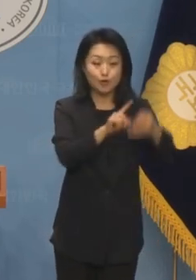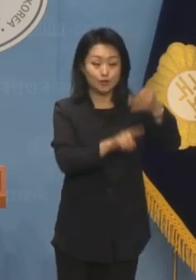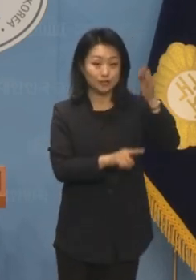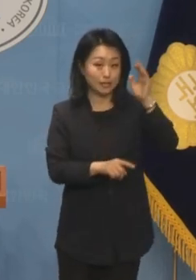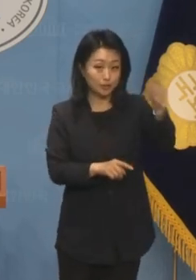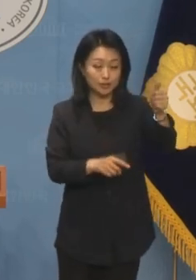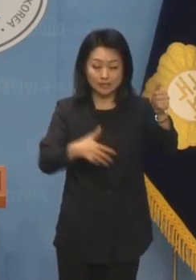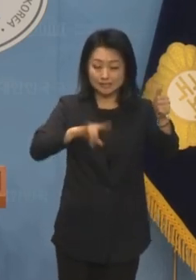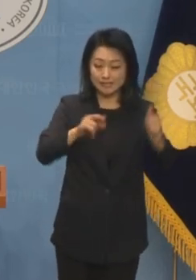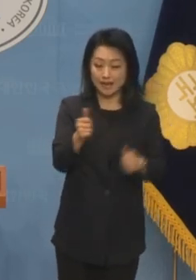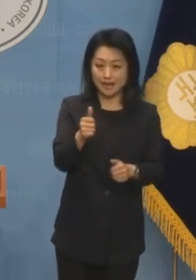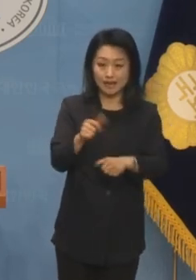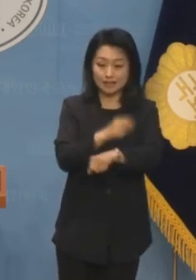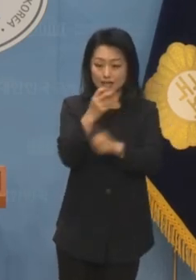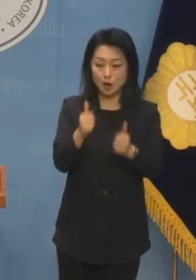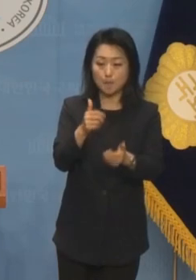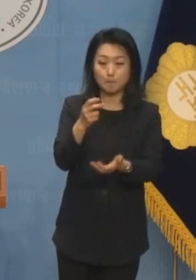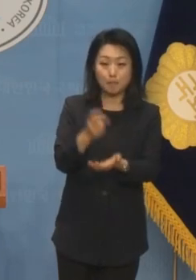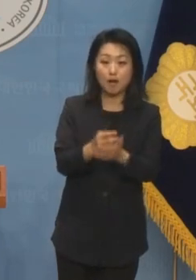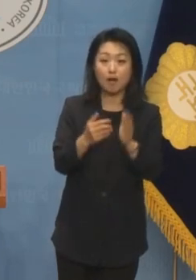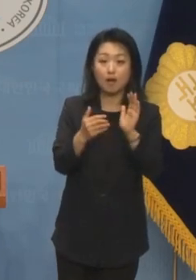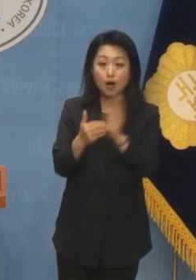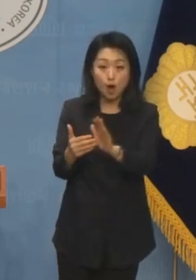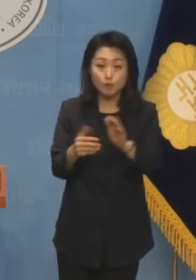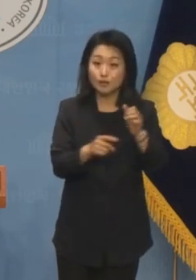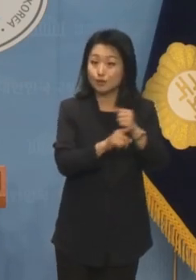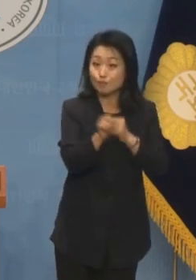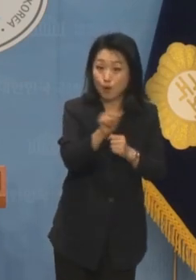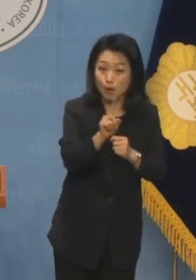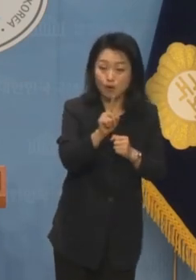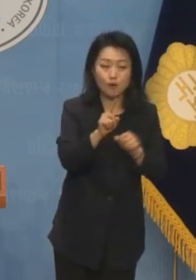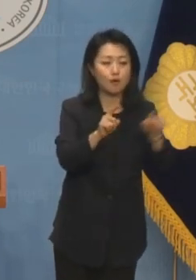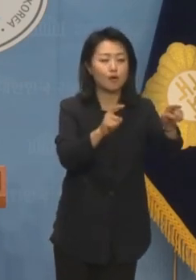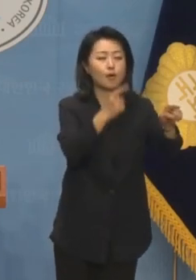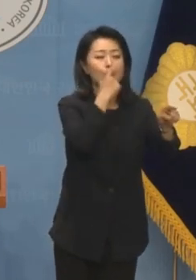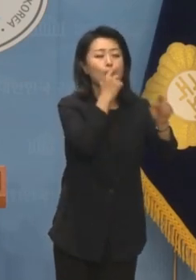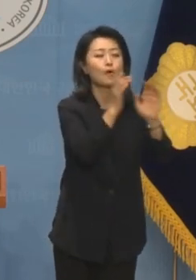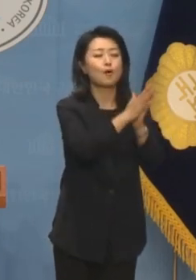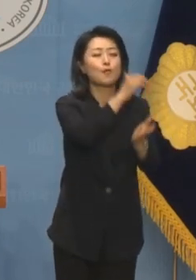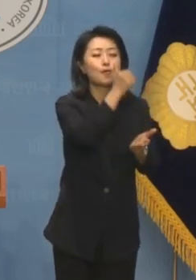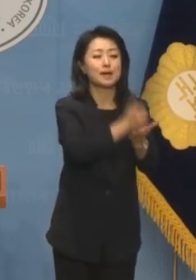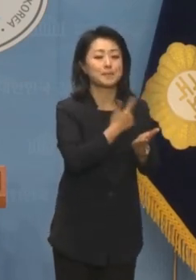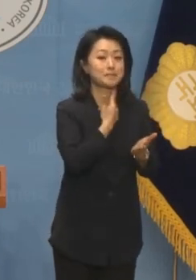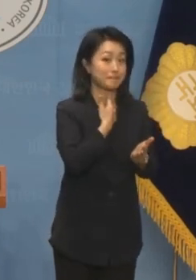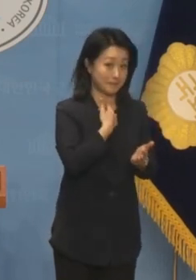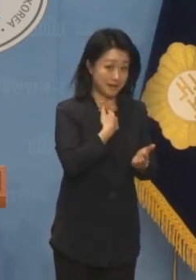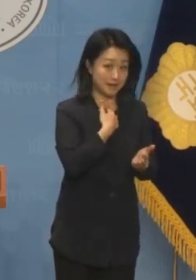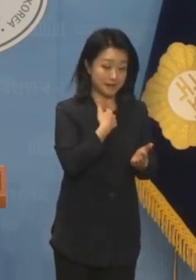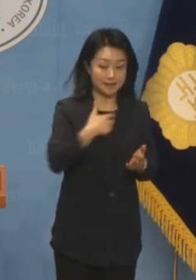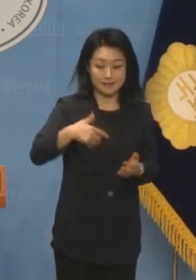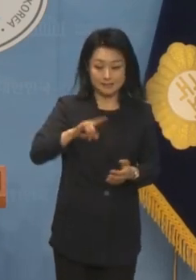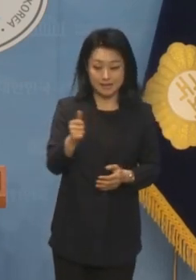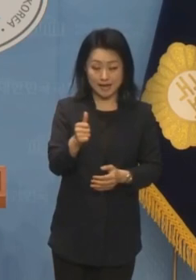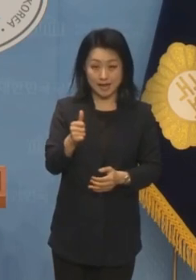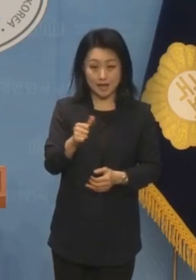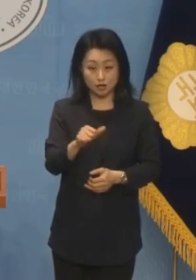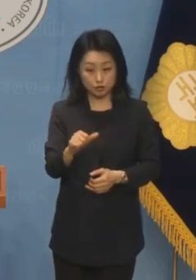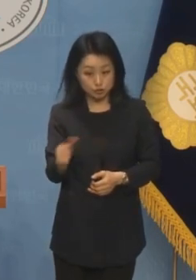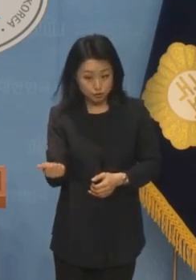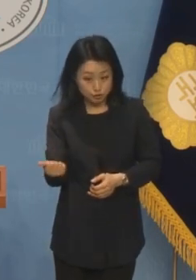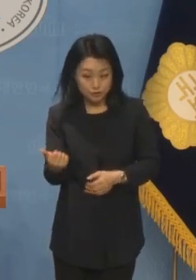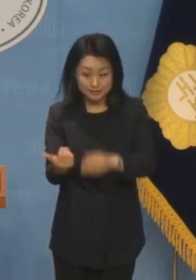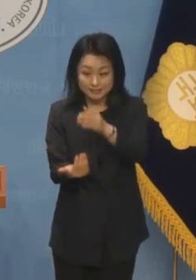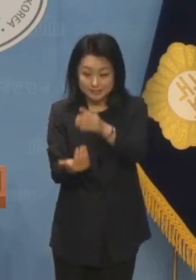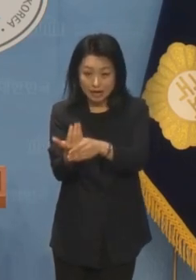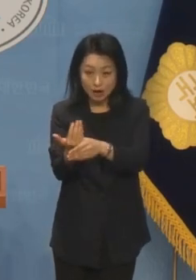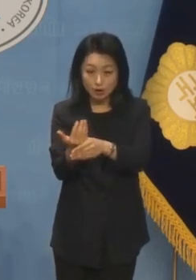대통령이 최혜병 특검법을 거부한 이유는 죄를 지었기 때문입니다. 최혜병 순직 수사를 방해하는 데에